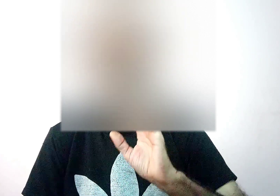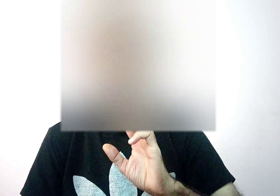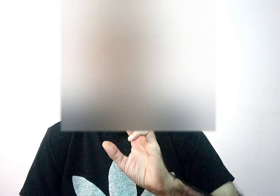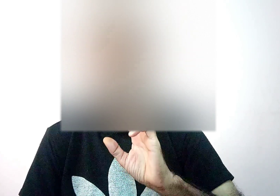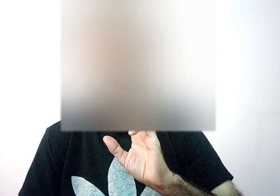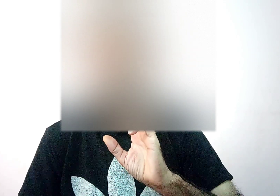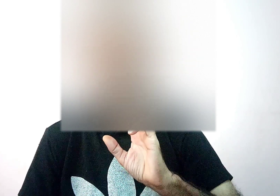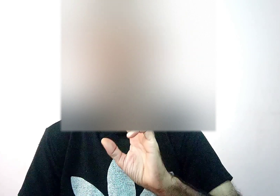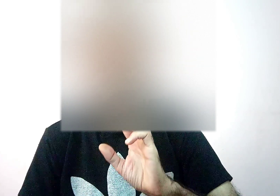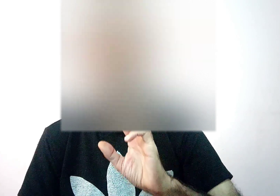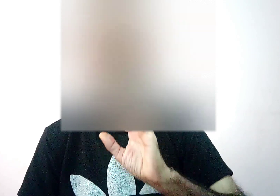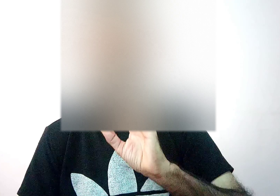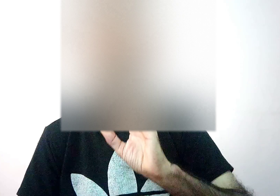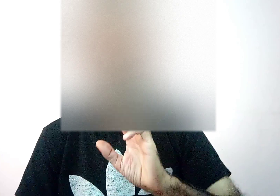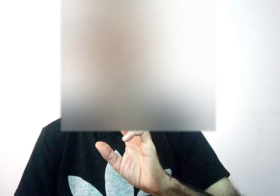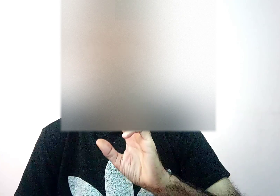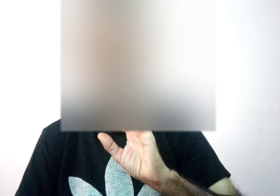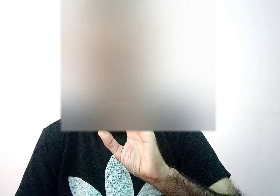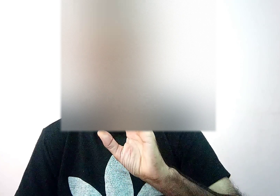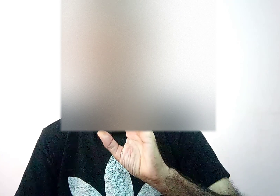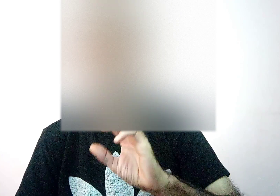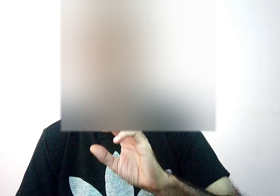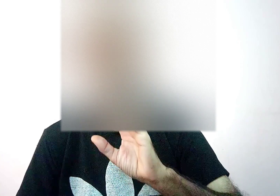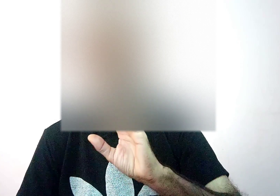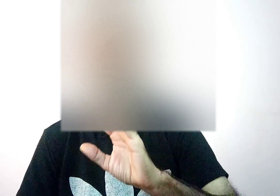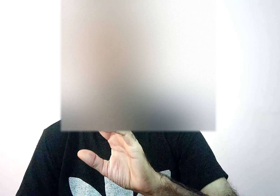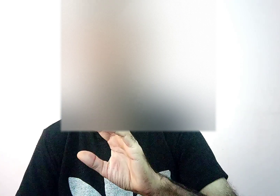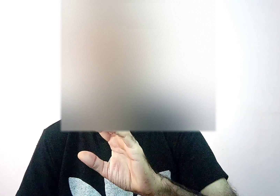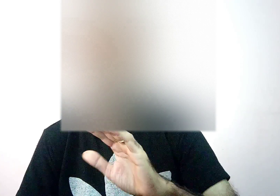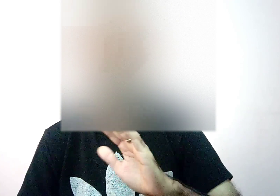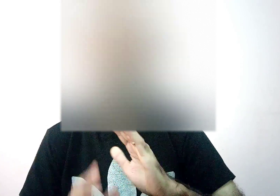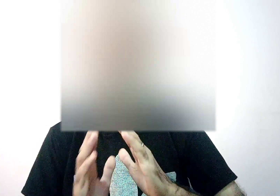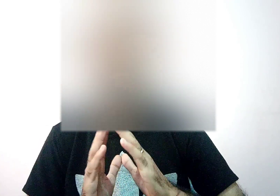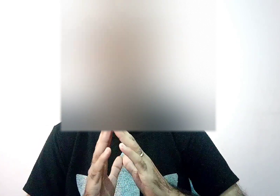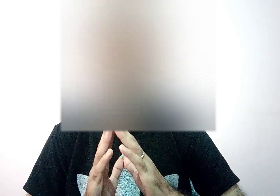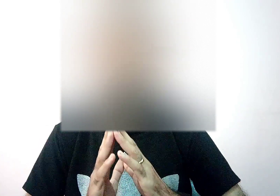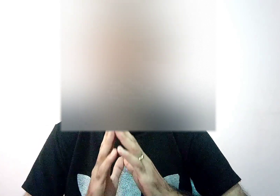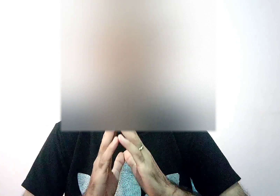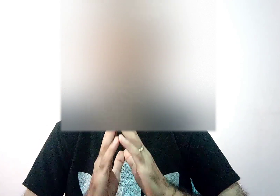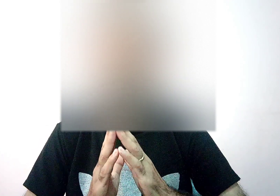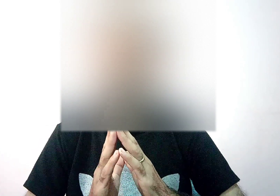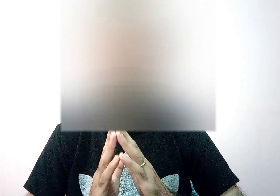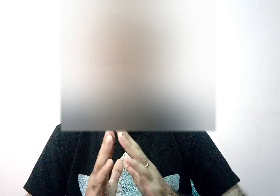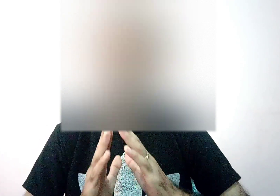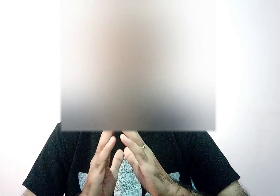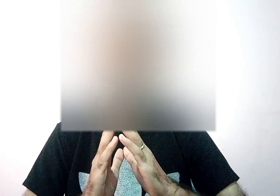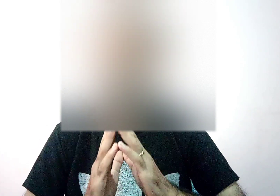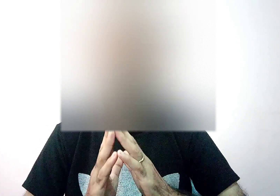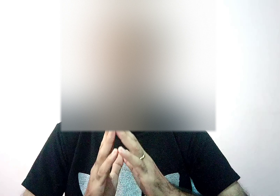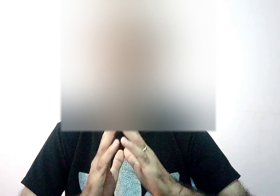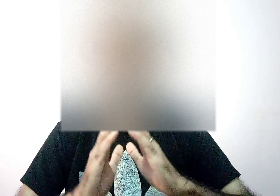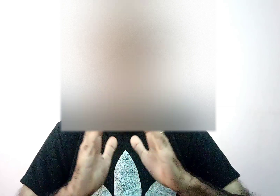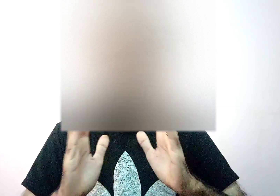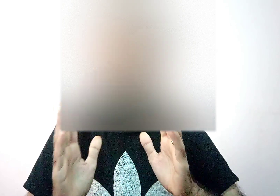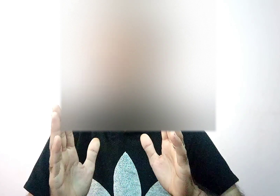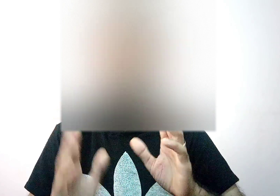اي انتخابات بتتم في الولايات المتحده الامريكيه بيكون هدفها الوحيد هو توسيع العلاقات